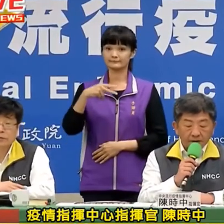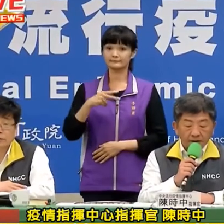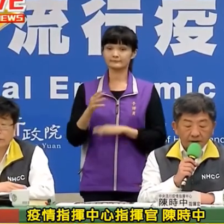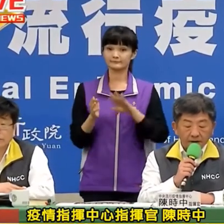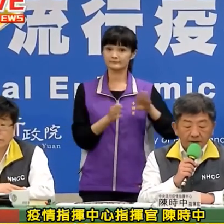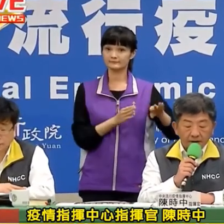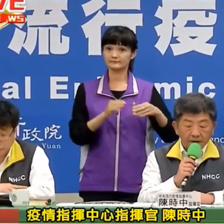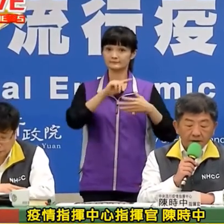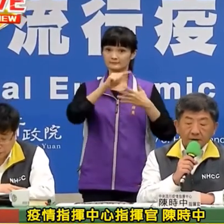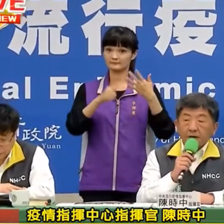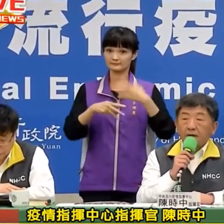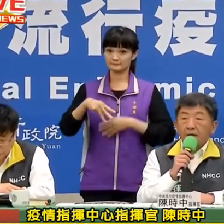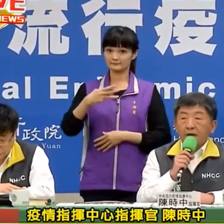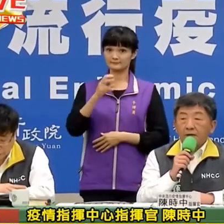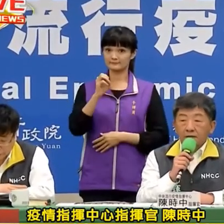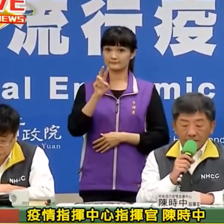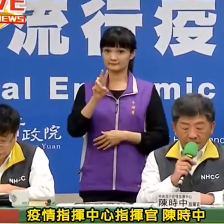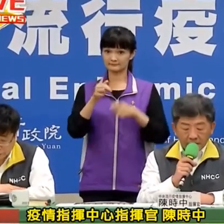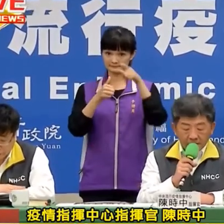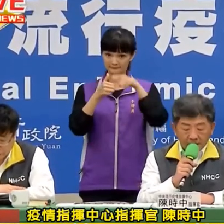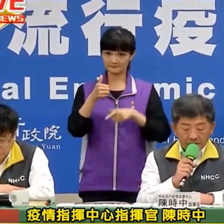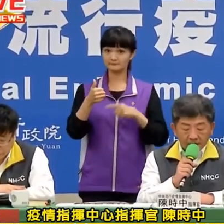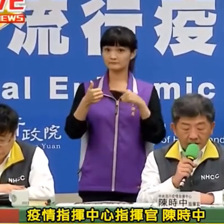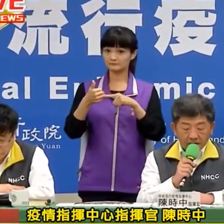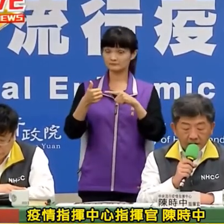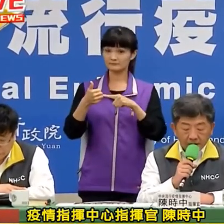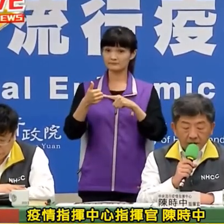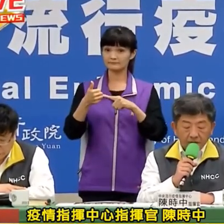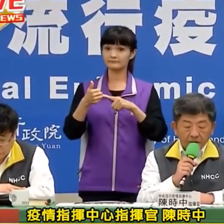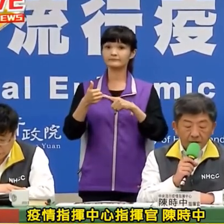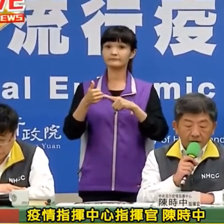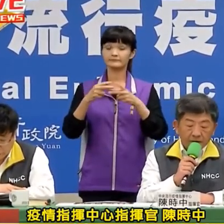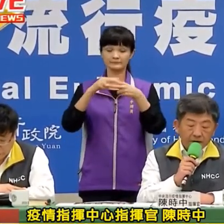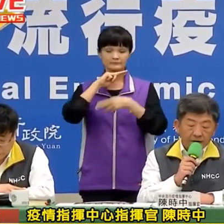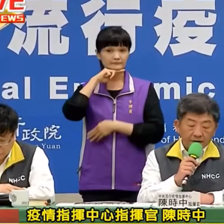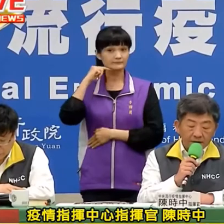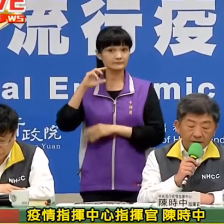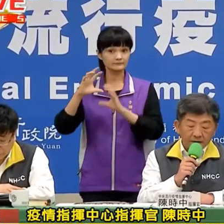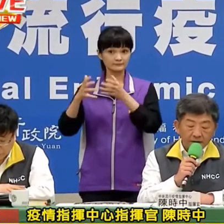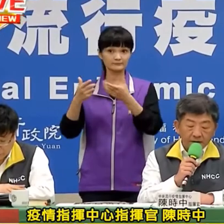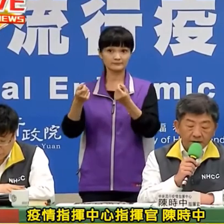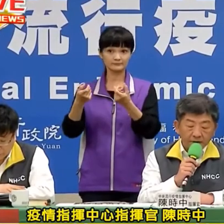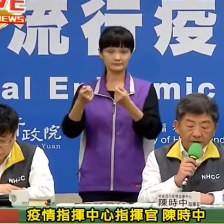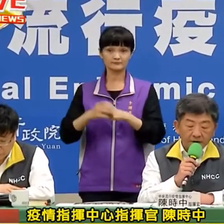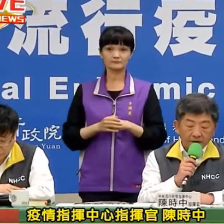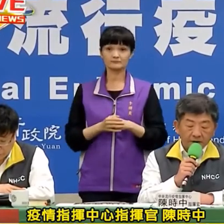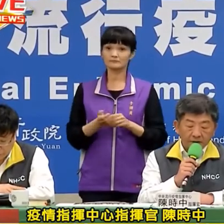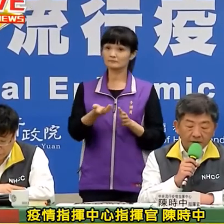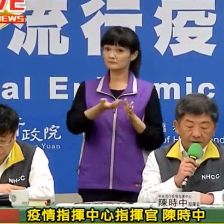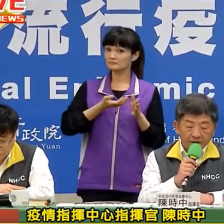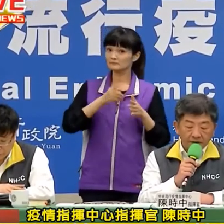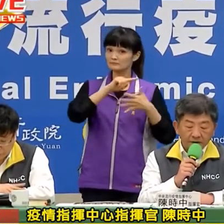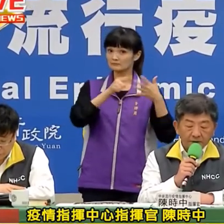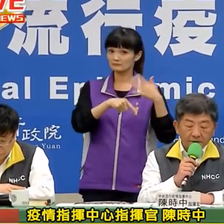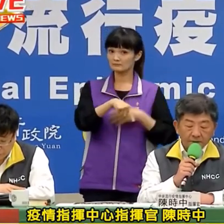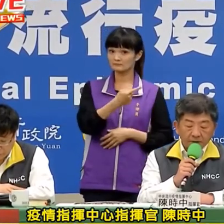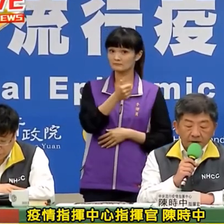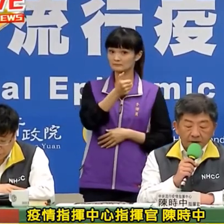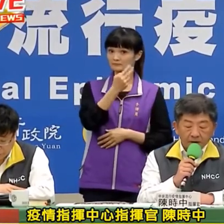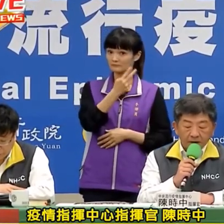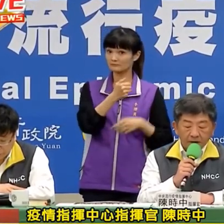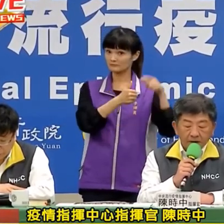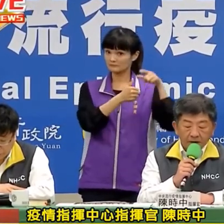是案302，案302，这是在英国，案302跟前面的